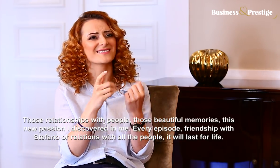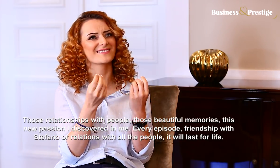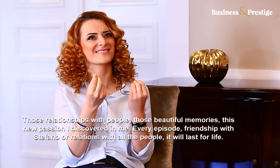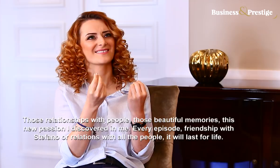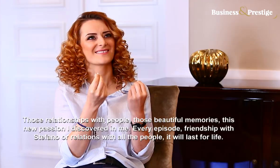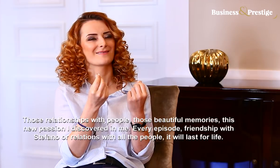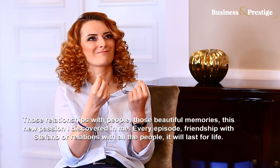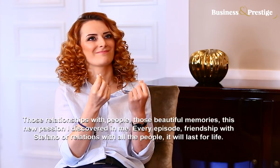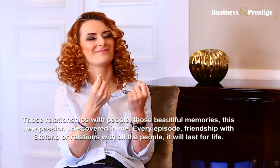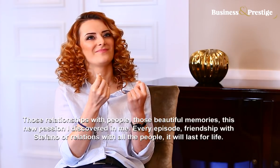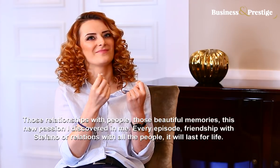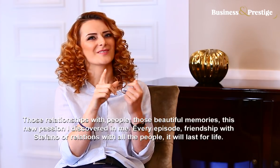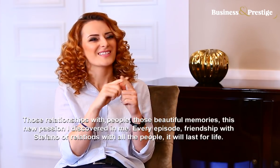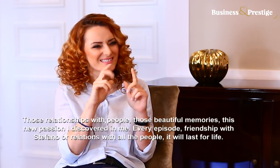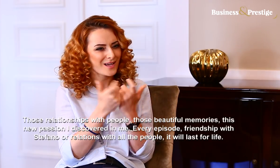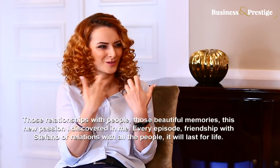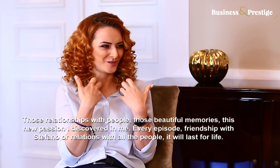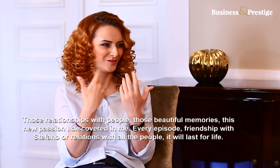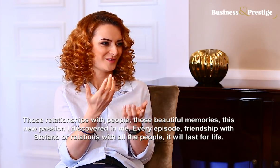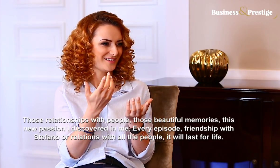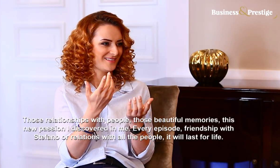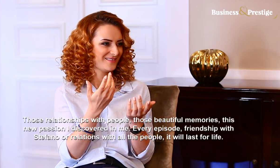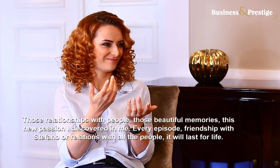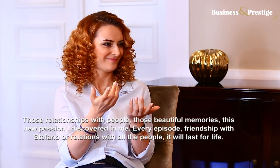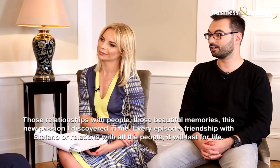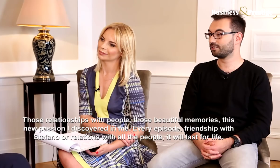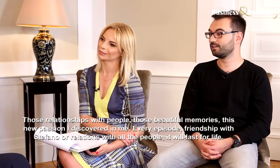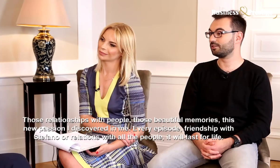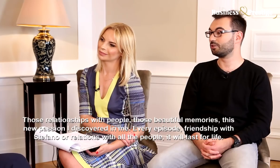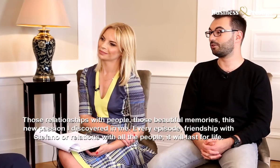przyjaźń ze Stefano, czy znajomości z tymi ludźmi,